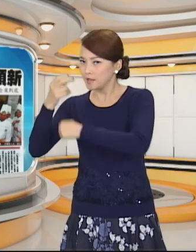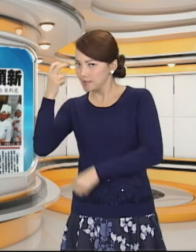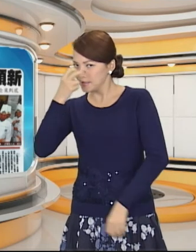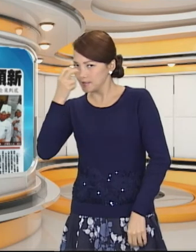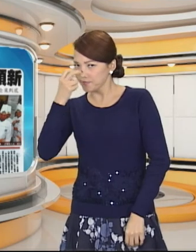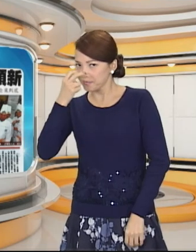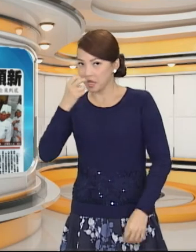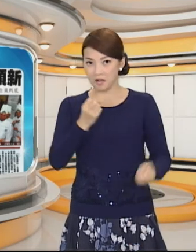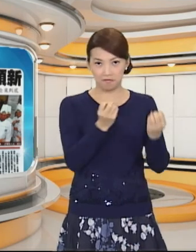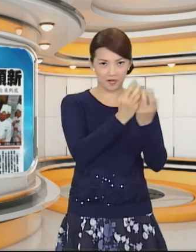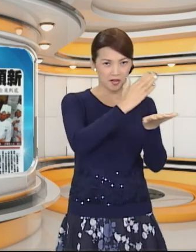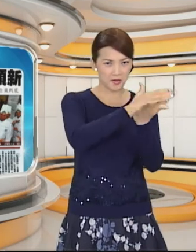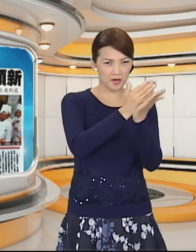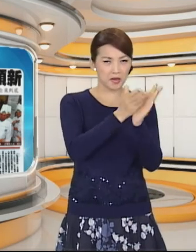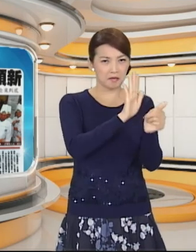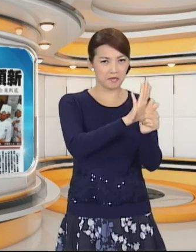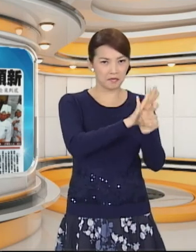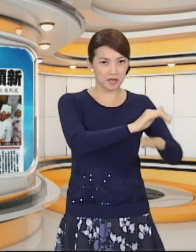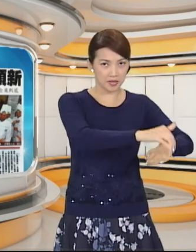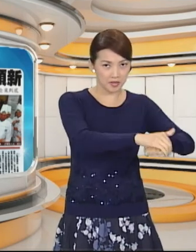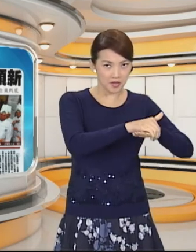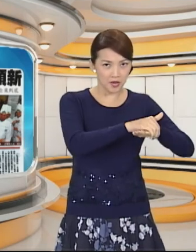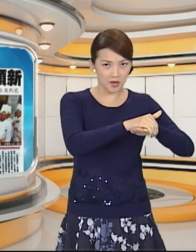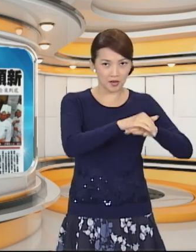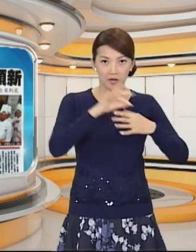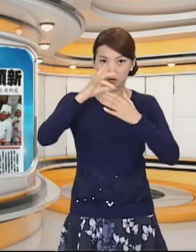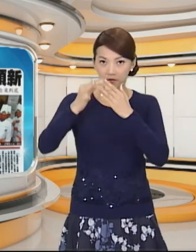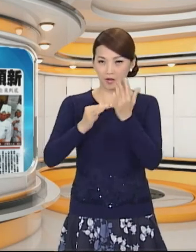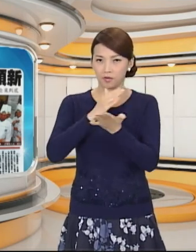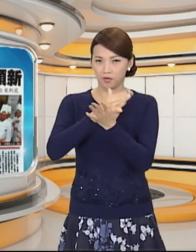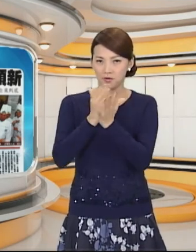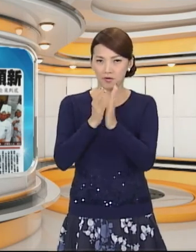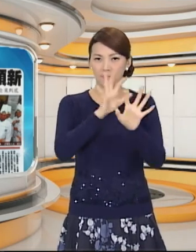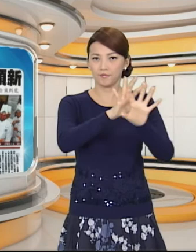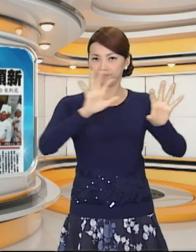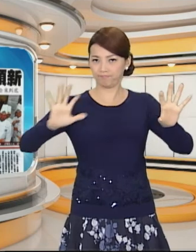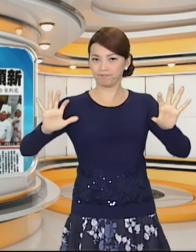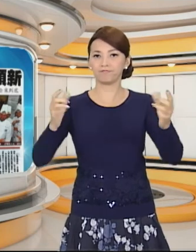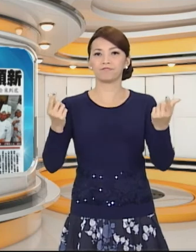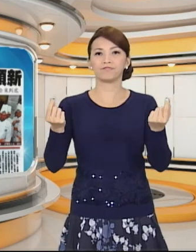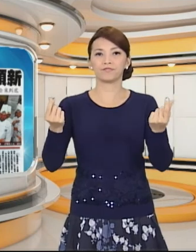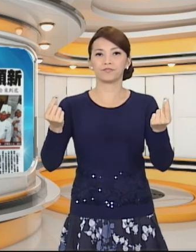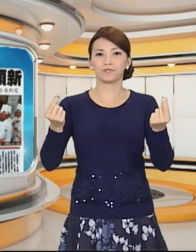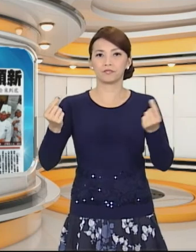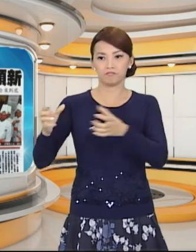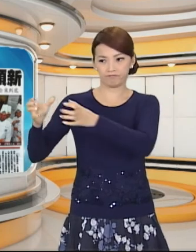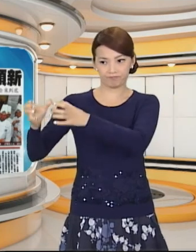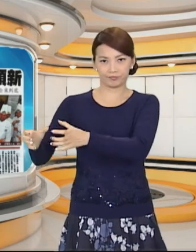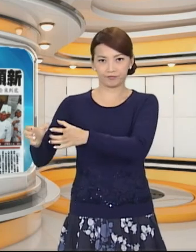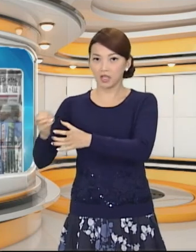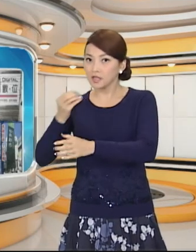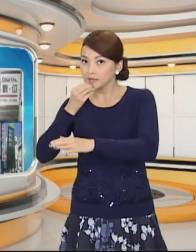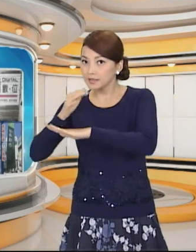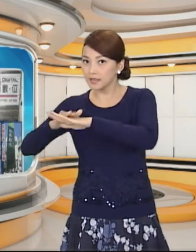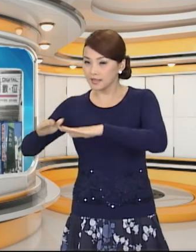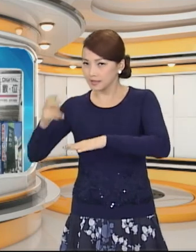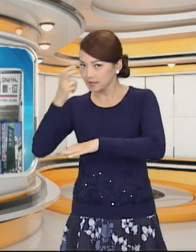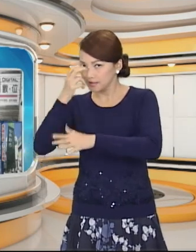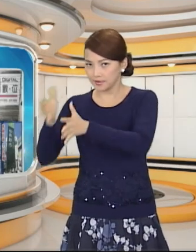灾害防救组织的模式，成立食品安全办公室。而另外，公股银